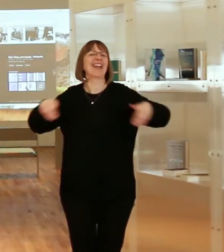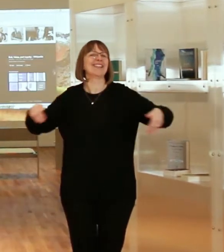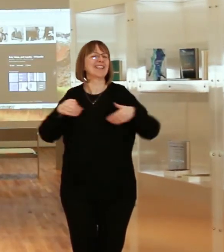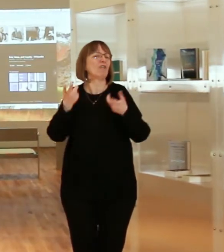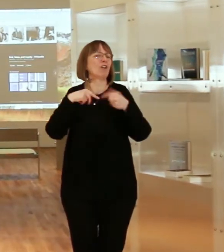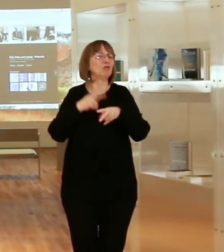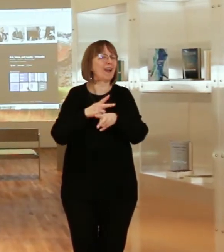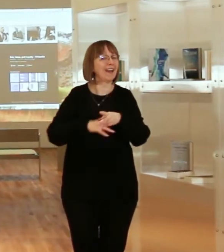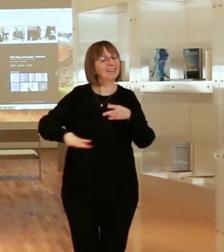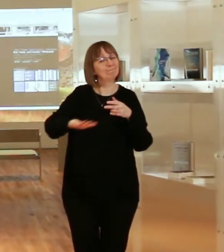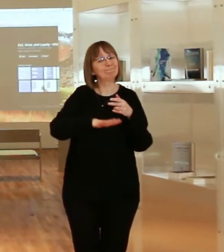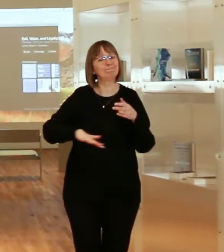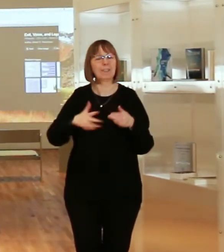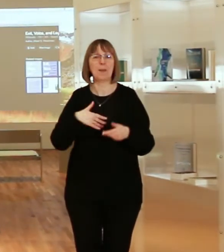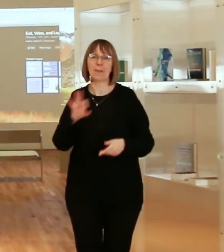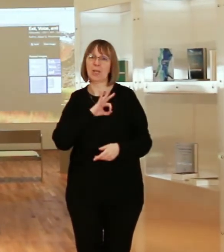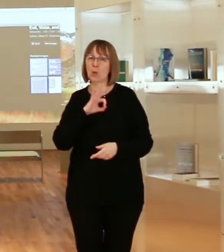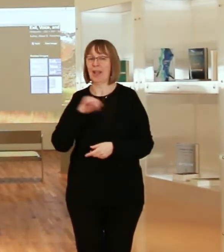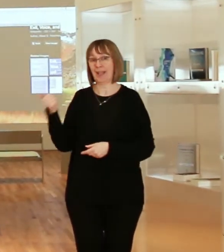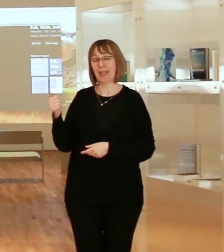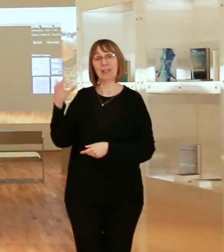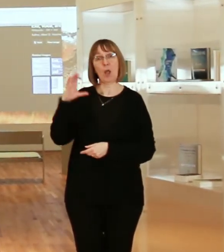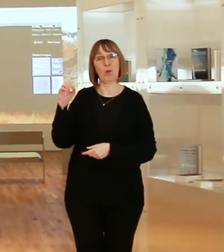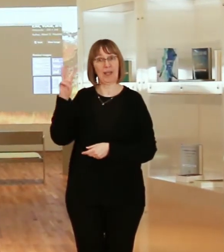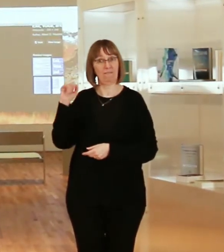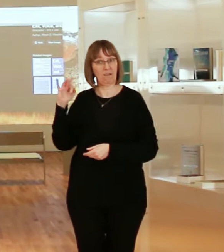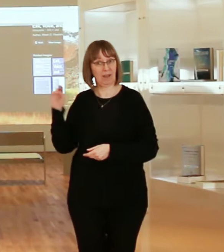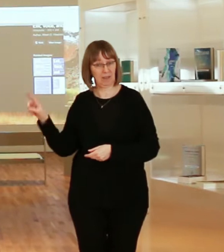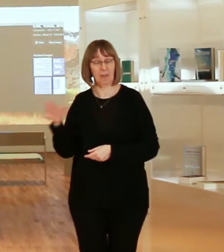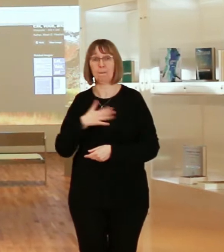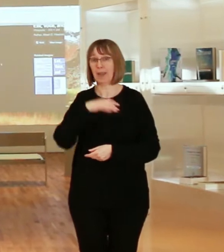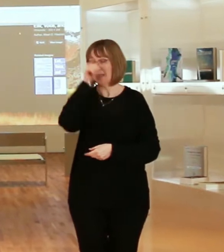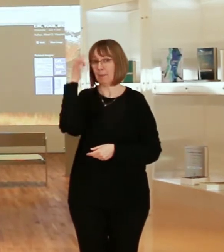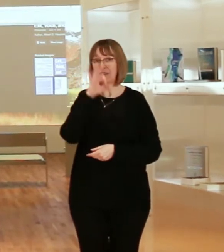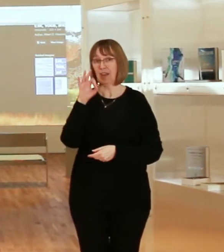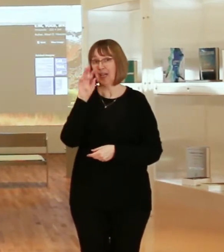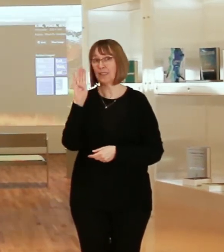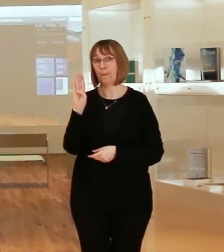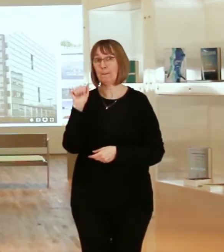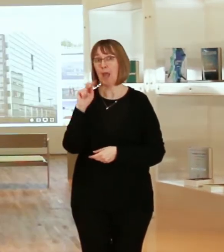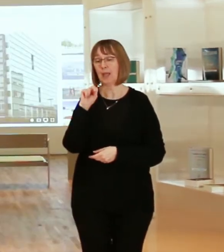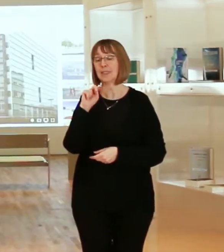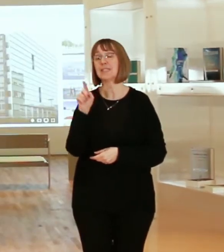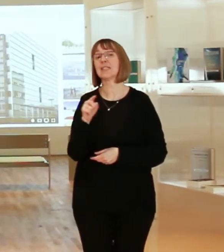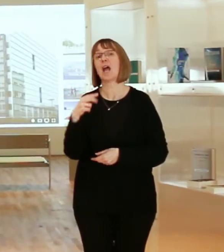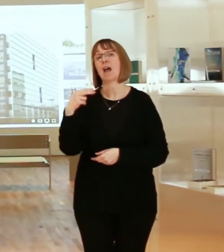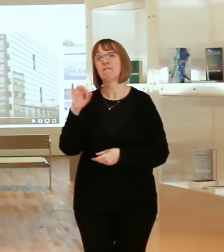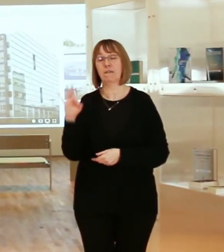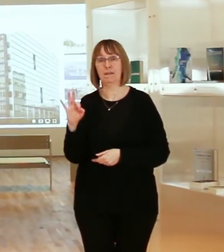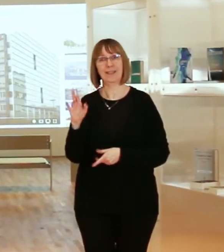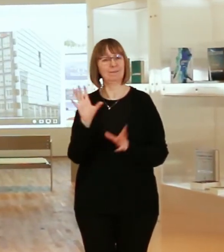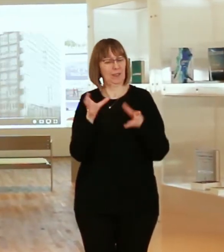Staatlichkeit. Ich bin hier mit meiner Kollegin Caroline Wind. Mein Name ist Felix Banzhaf. Wir durften als Teil